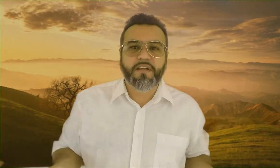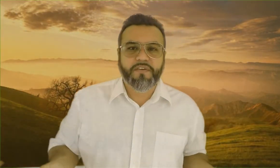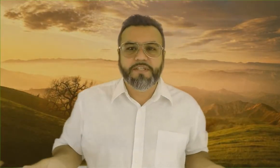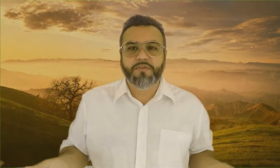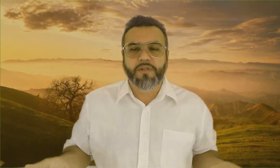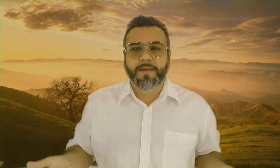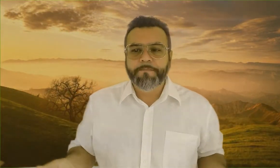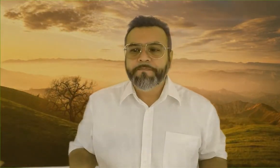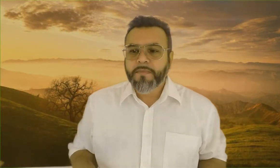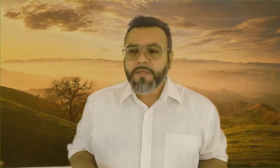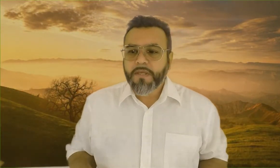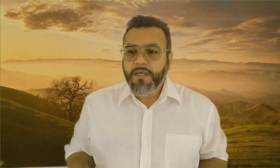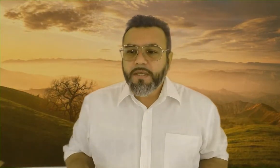fazendo isso lá.